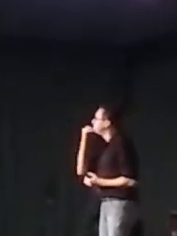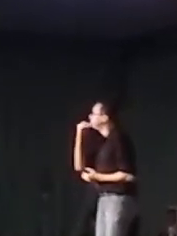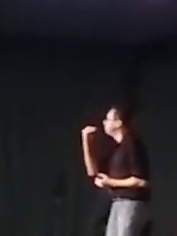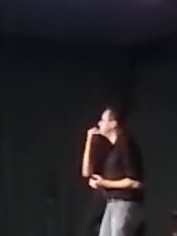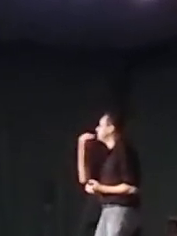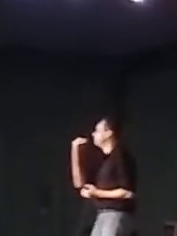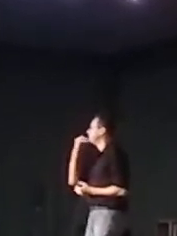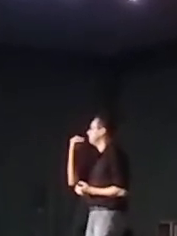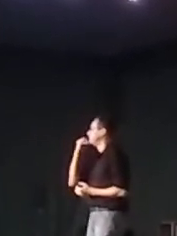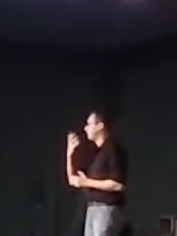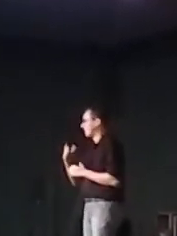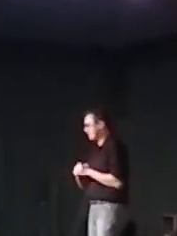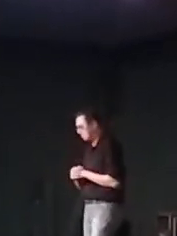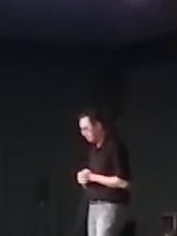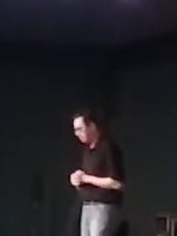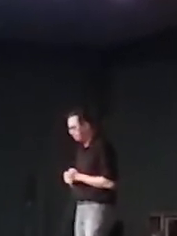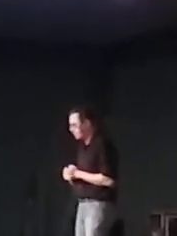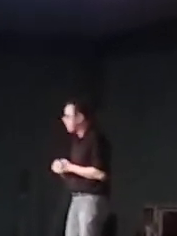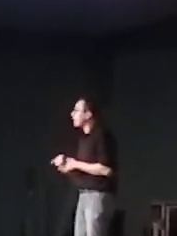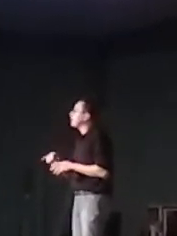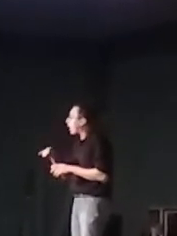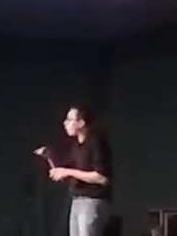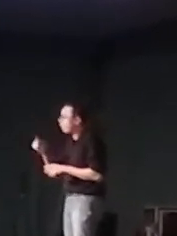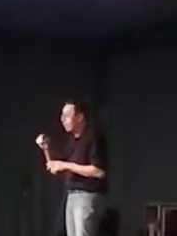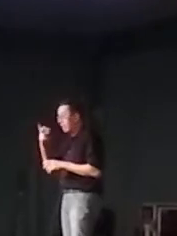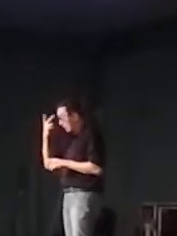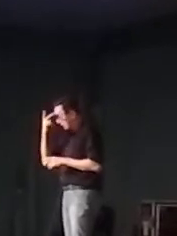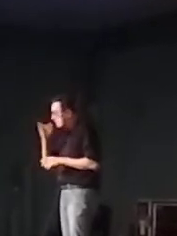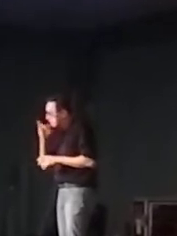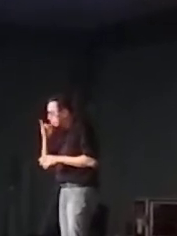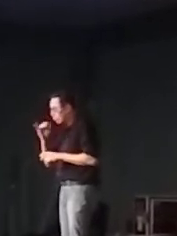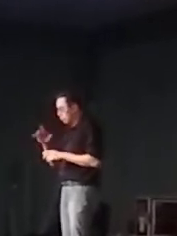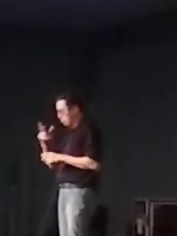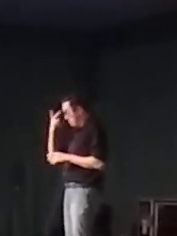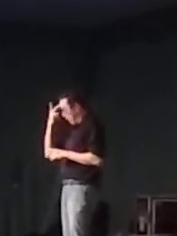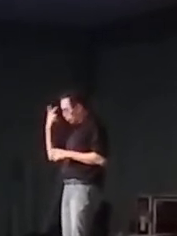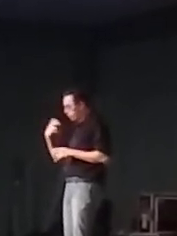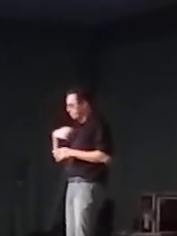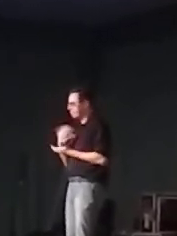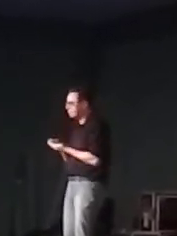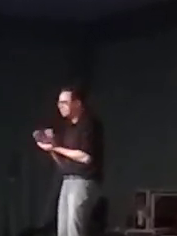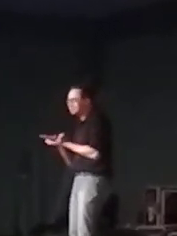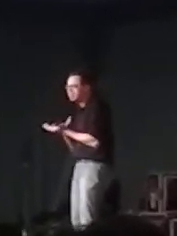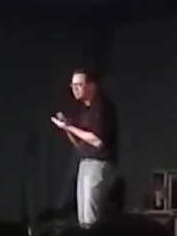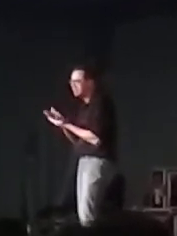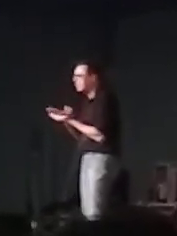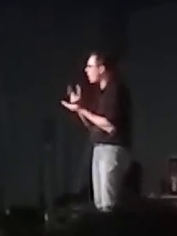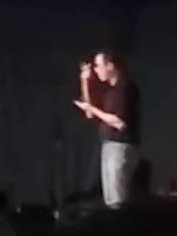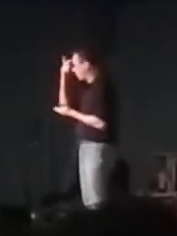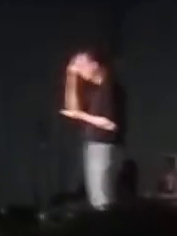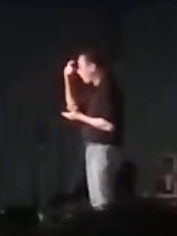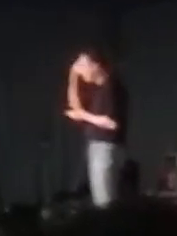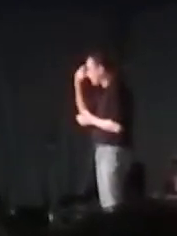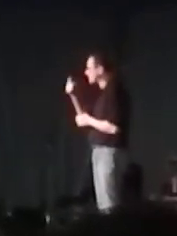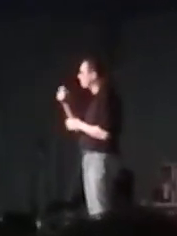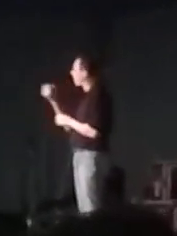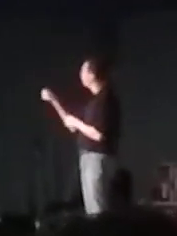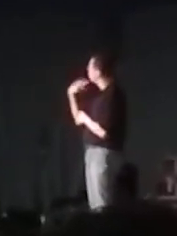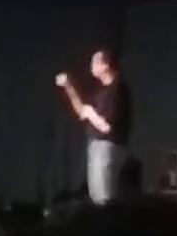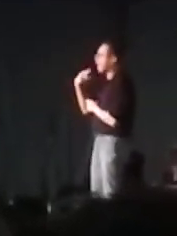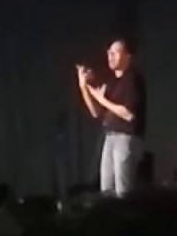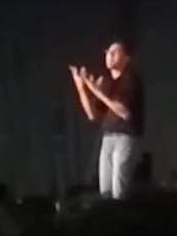aos filmes, objetivo atingido com sucesso, porque o desconforto vem. A pessoa acha que vai me agredir, vai lá no meu Instagram falar pra que